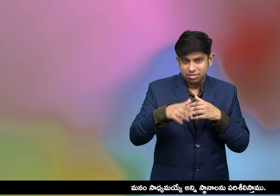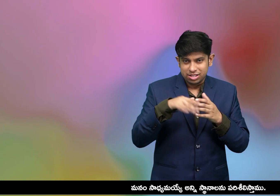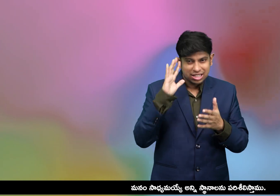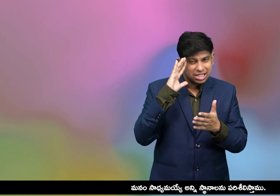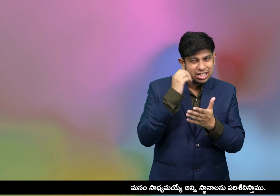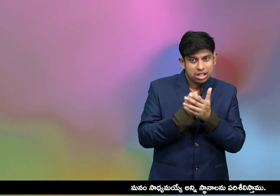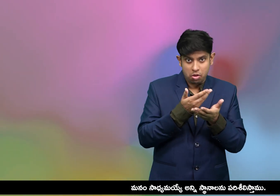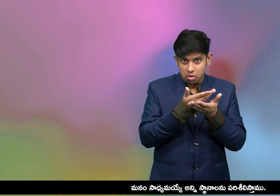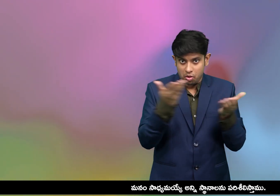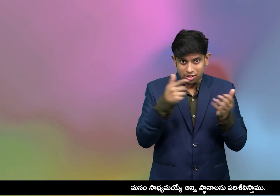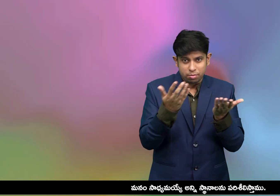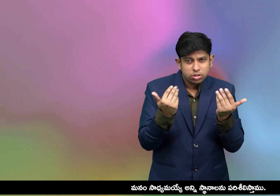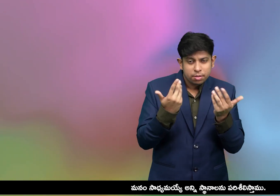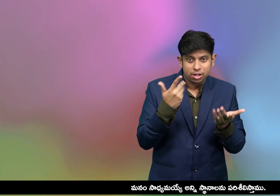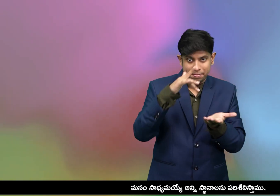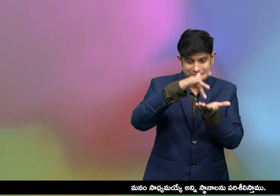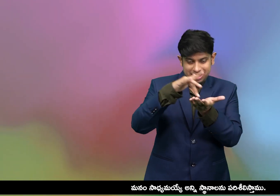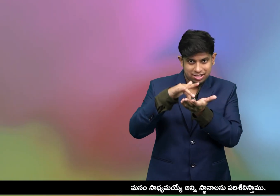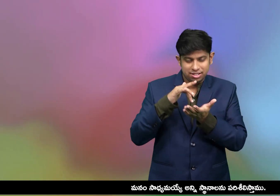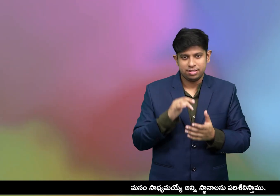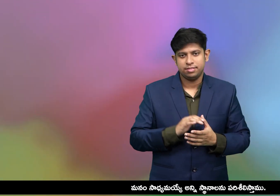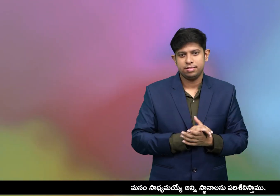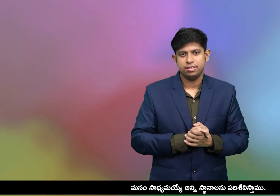మనం సాధ్యమయ్యే అన్ని స్థానాలను పరిశీలిస్తాము.